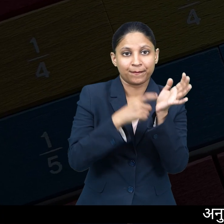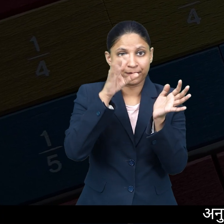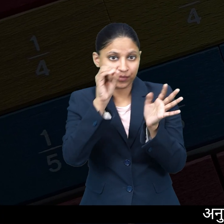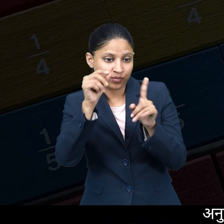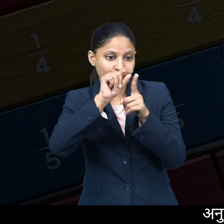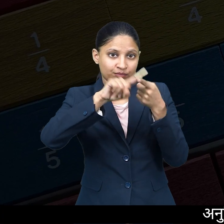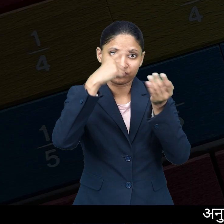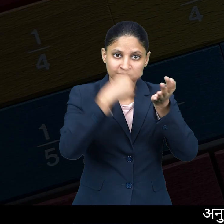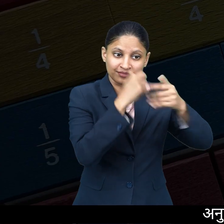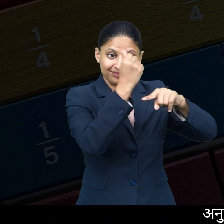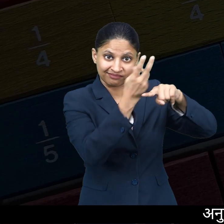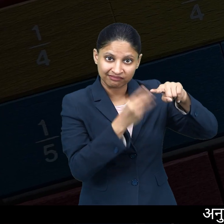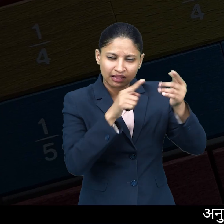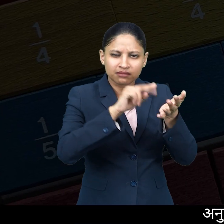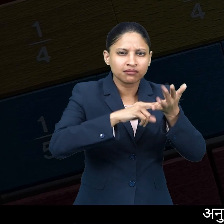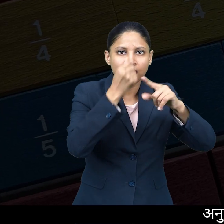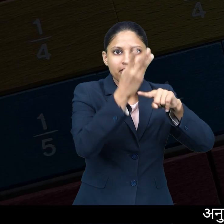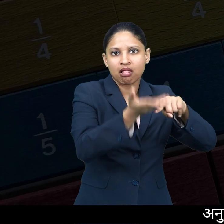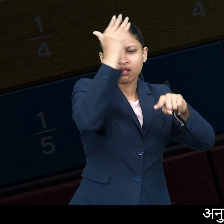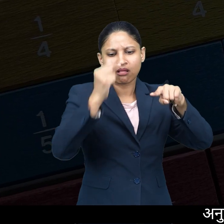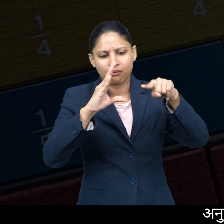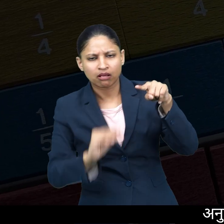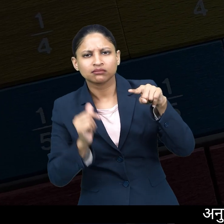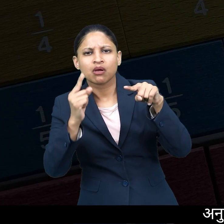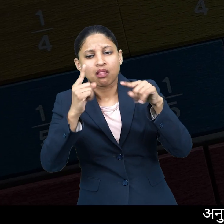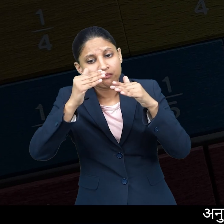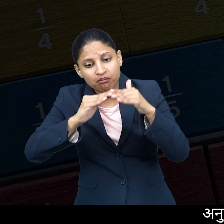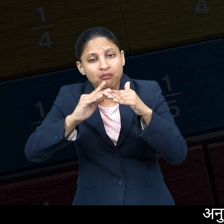अनुचित अंश 1 से अधिक होते हैं।